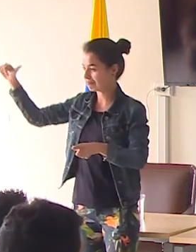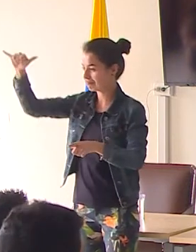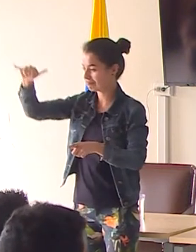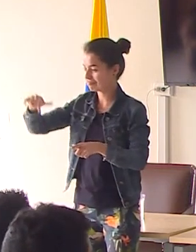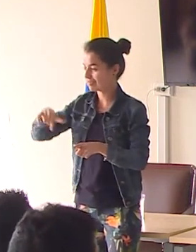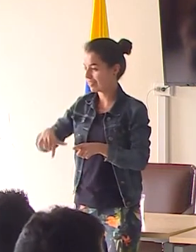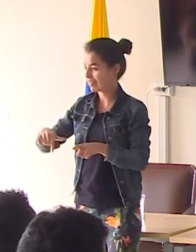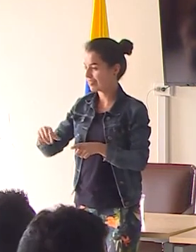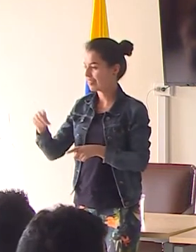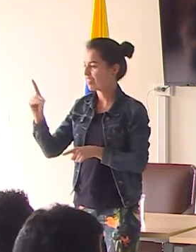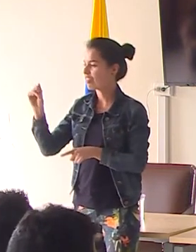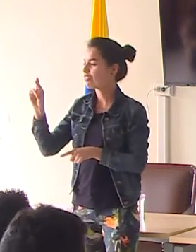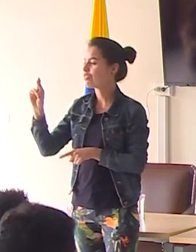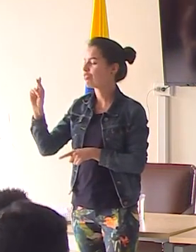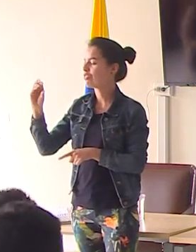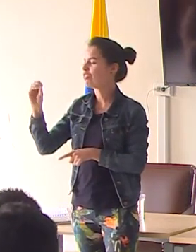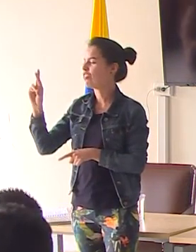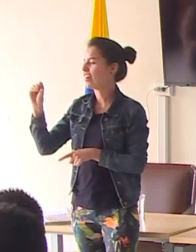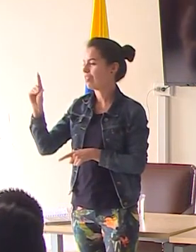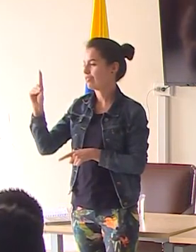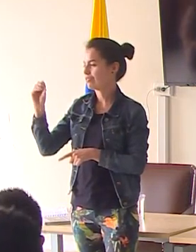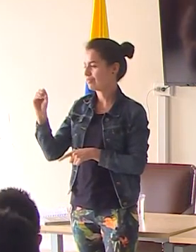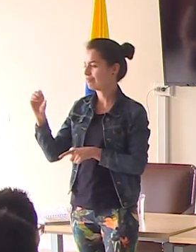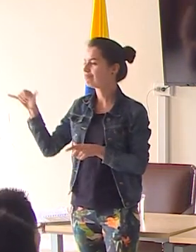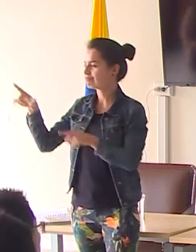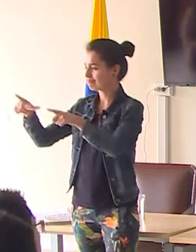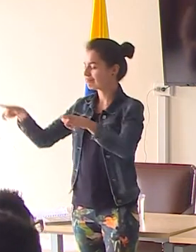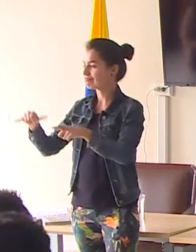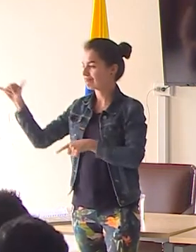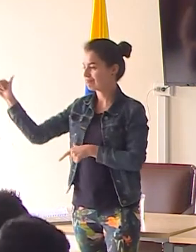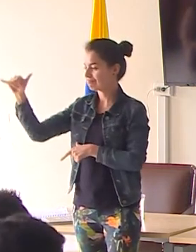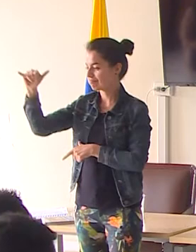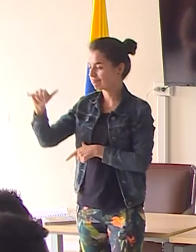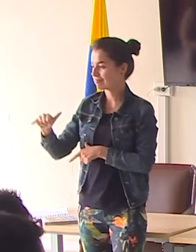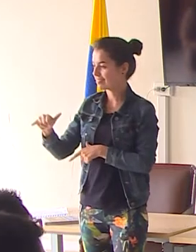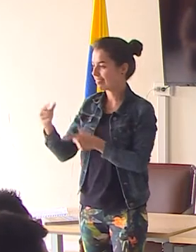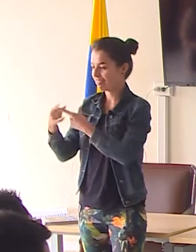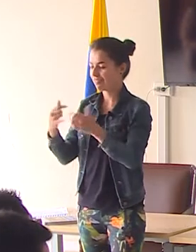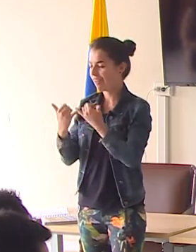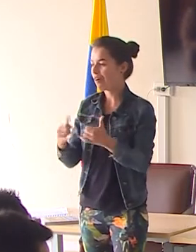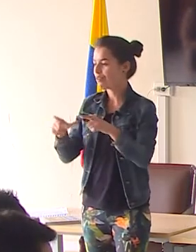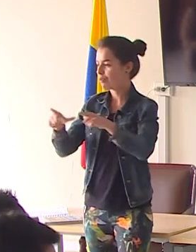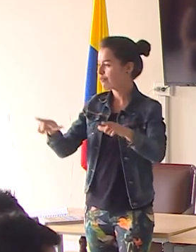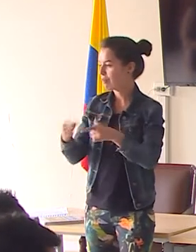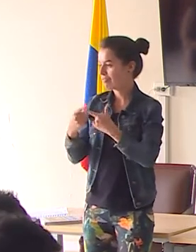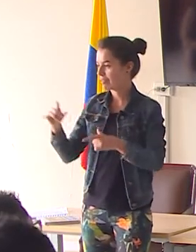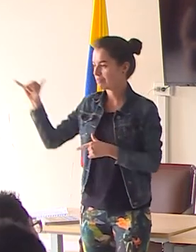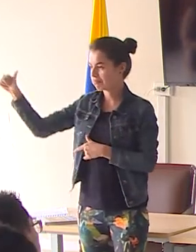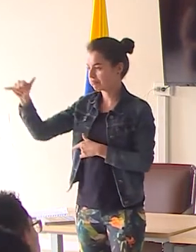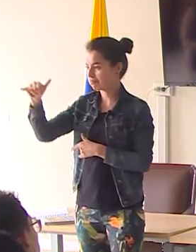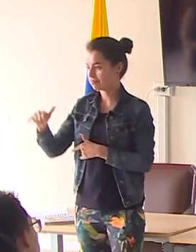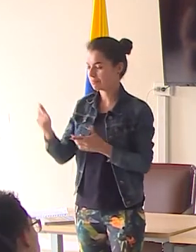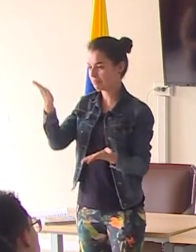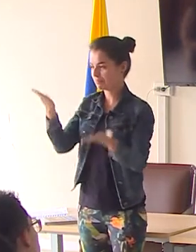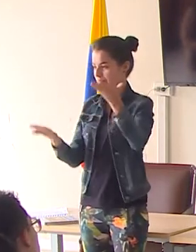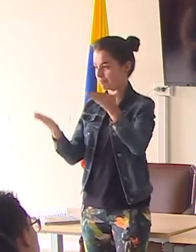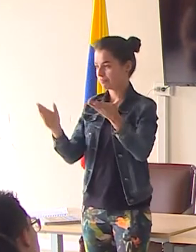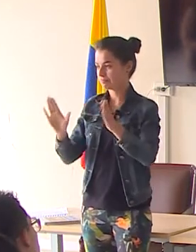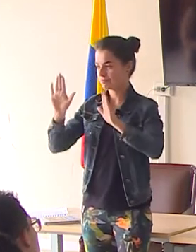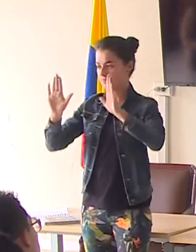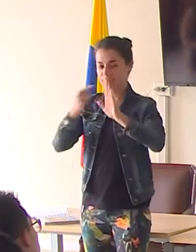de desarrollo urbano de la ciudad es importante tenerlo en cuenta en términos de territoriales